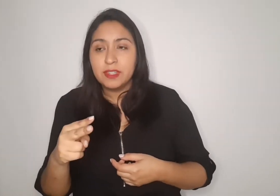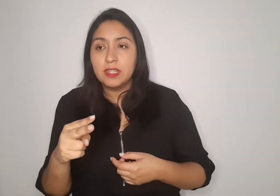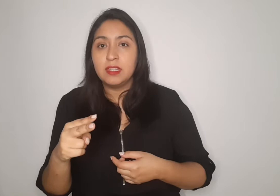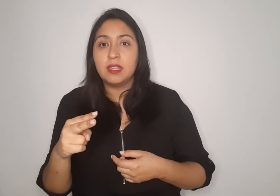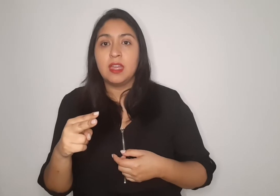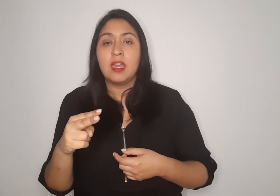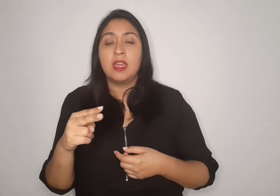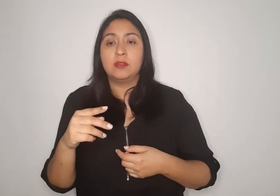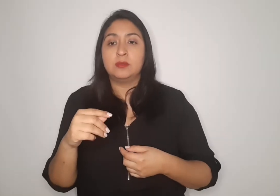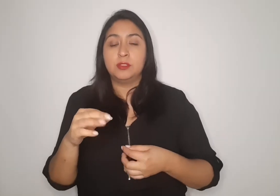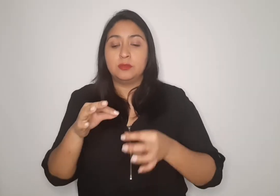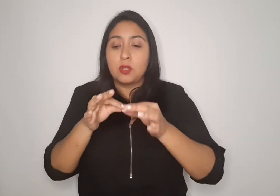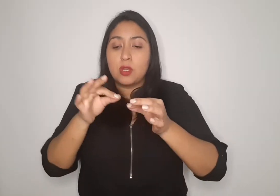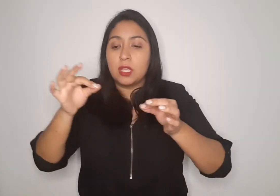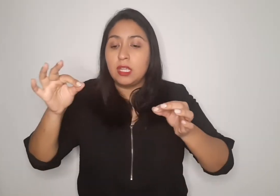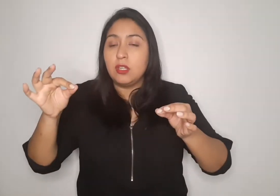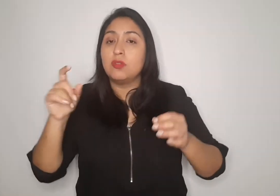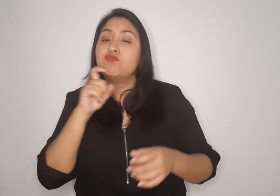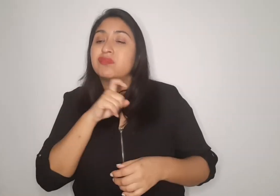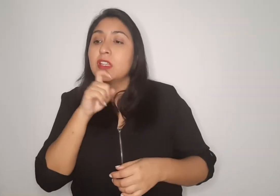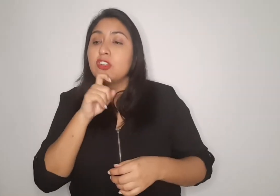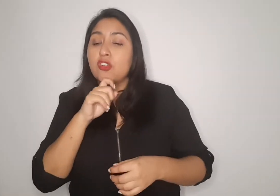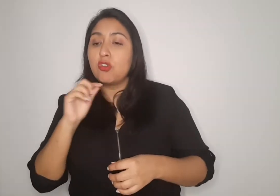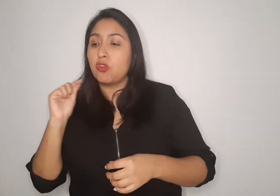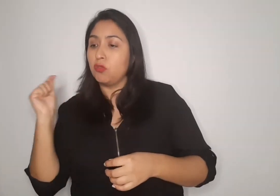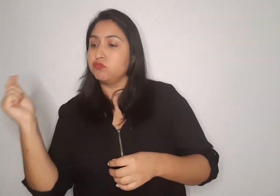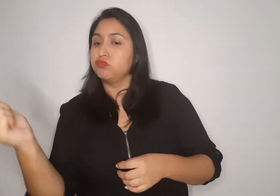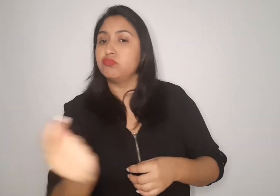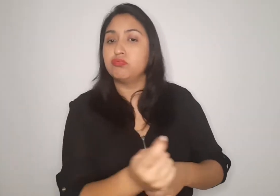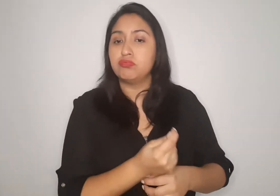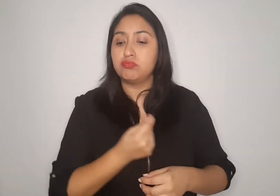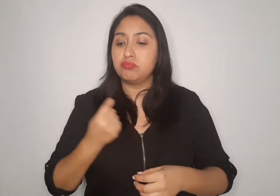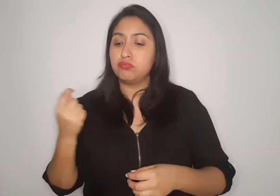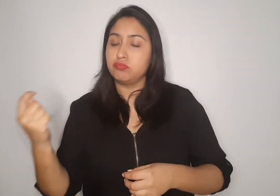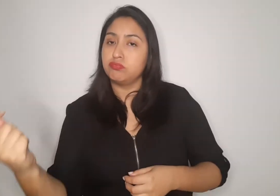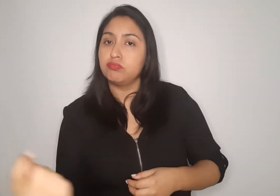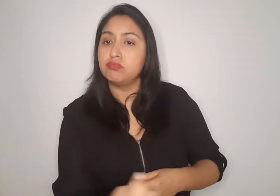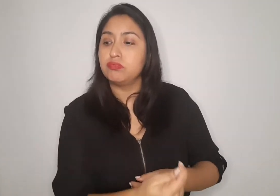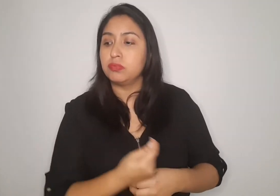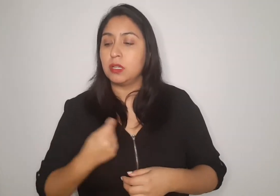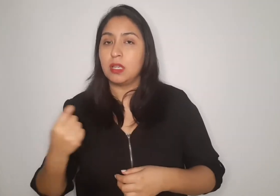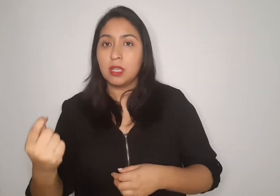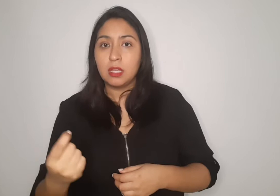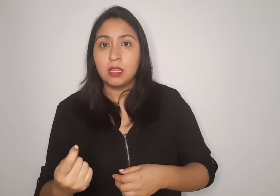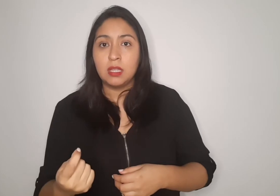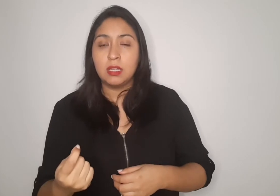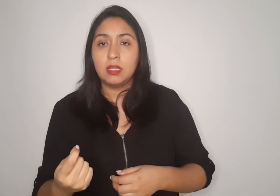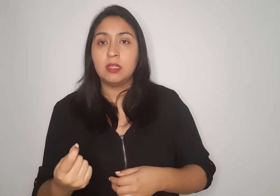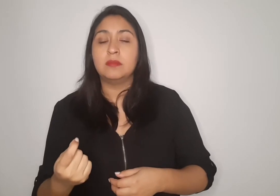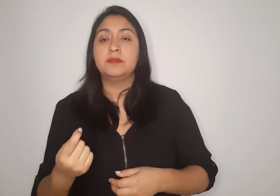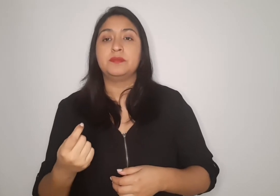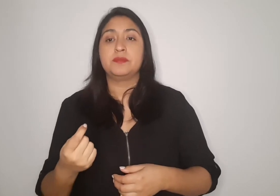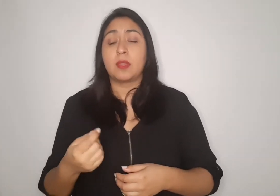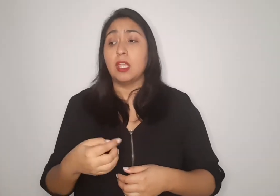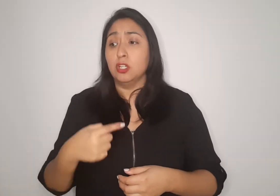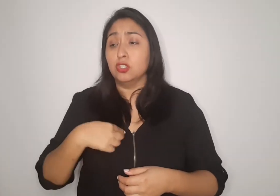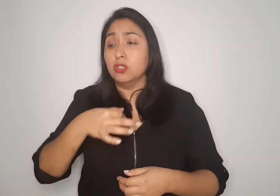a Chile lo hizo. Y así la poesía mapuche, el Huechipantu del año pasado, que celebramos con el baile del choique a las 4